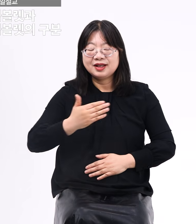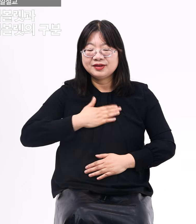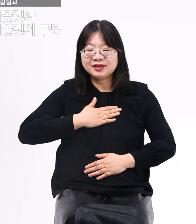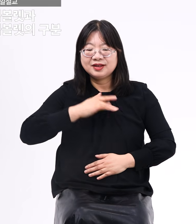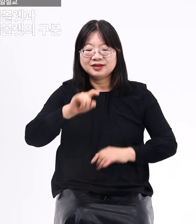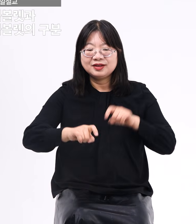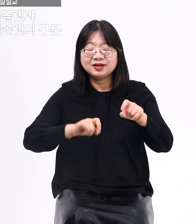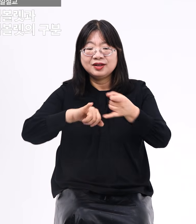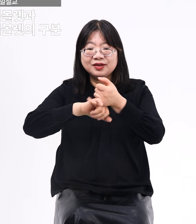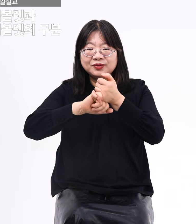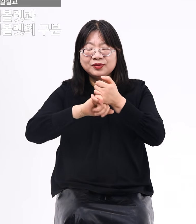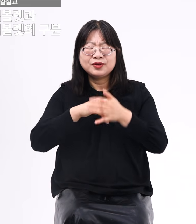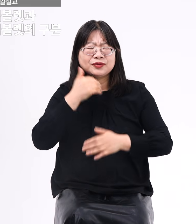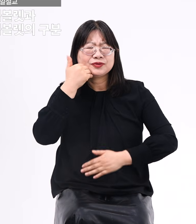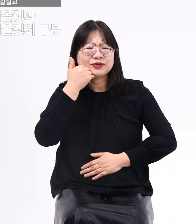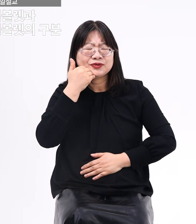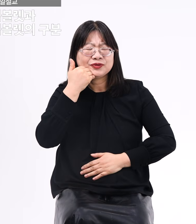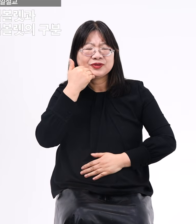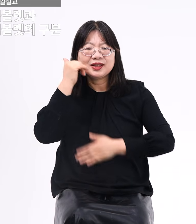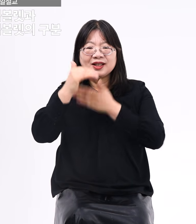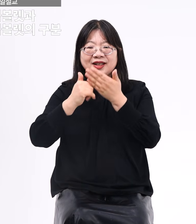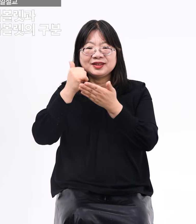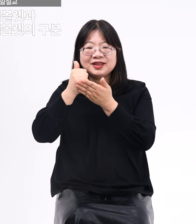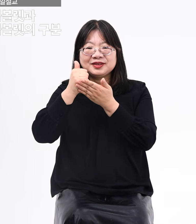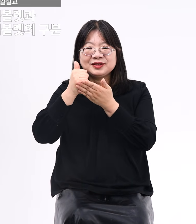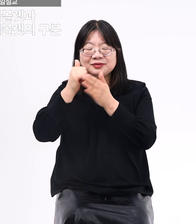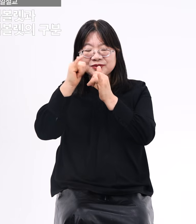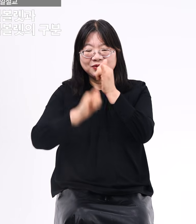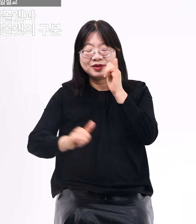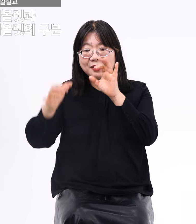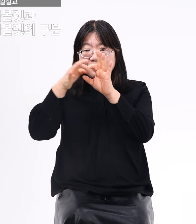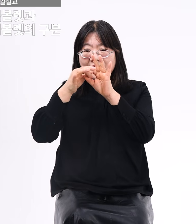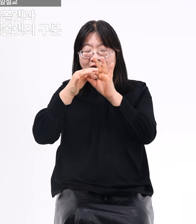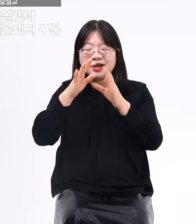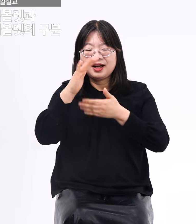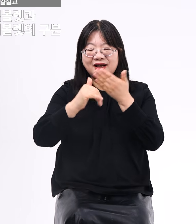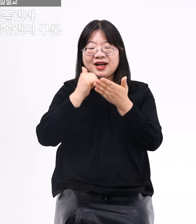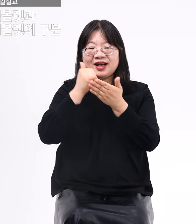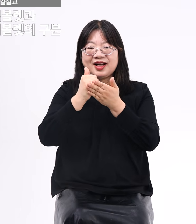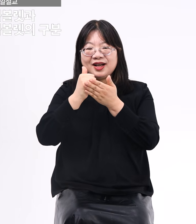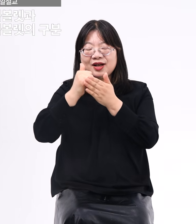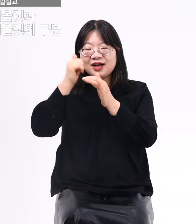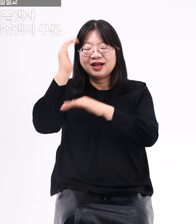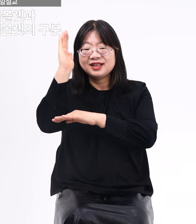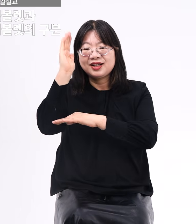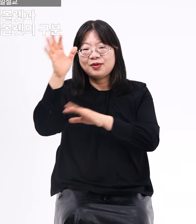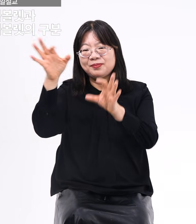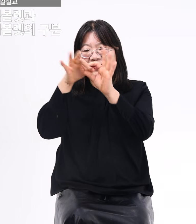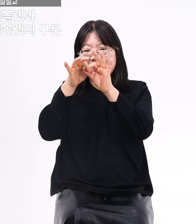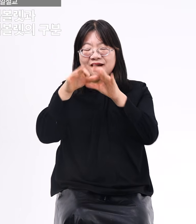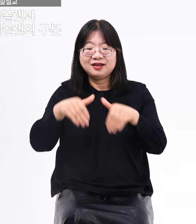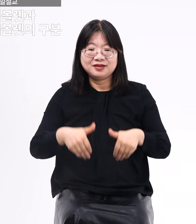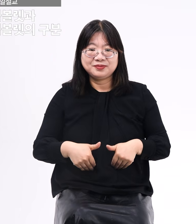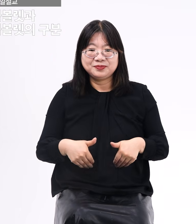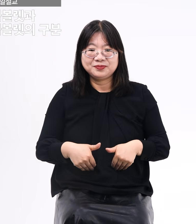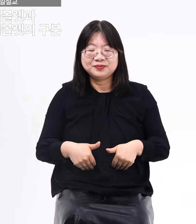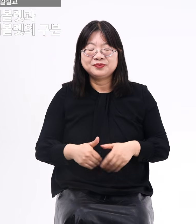걸음이 반드시 누구의 서사와 맞물려야 돼요? 하나님의 스토리와 맞물려야